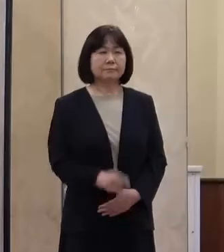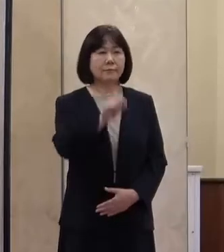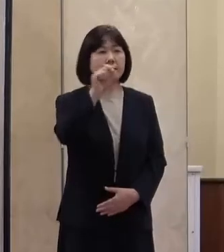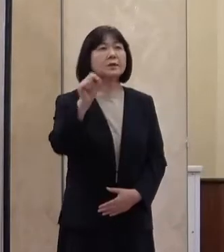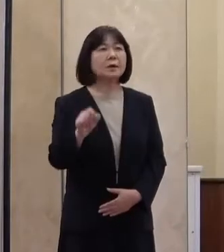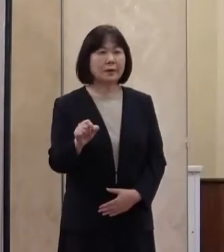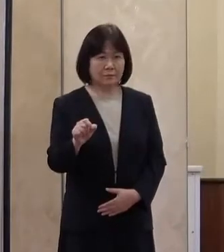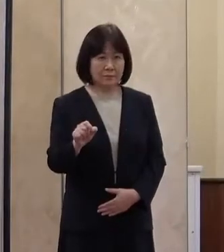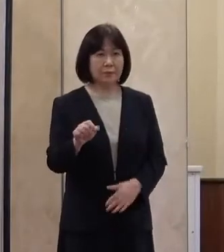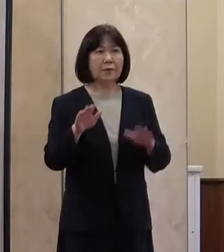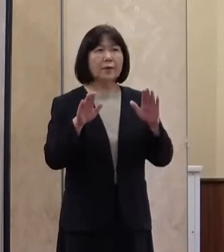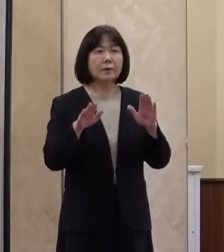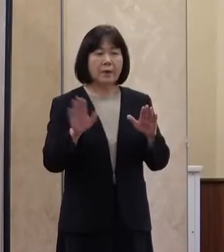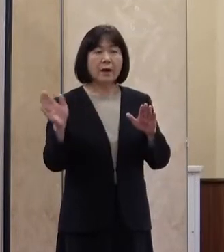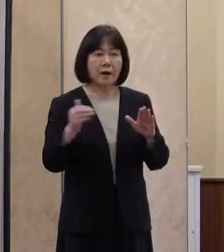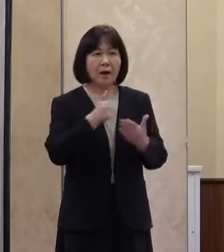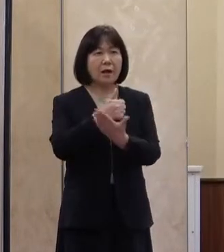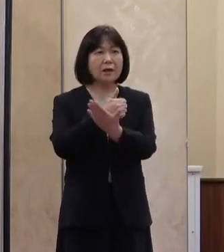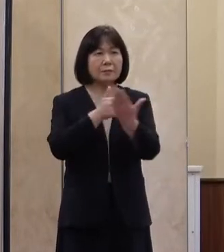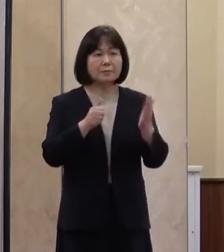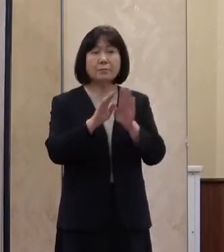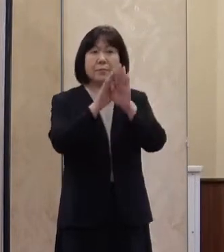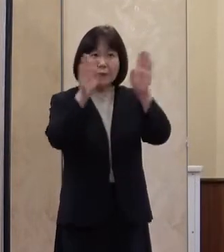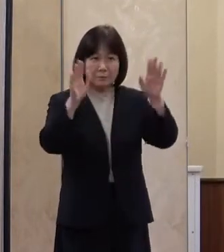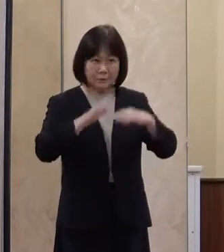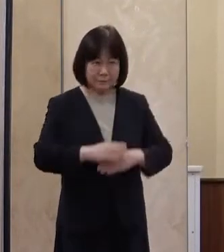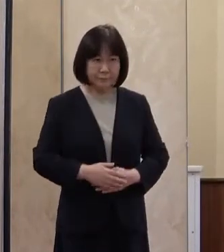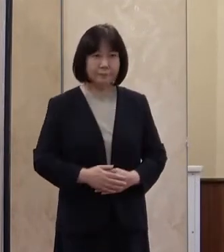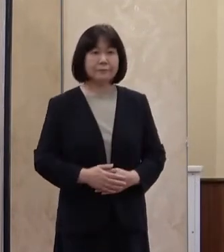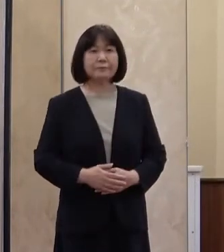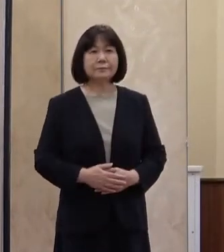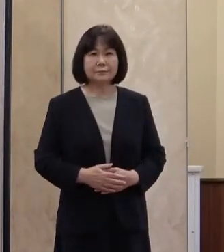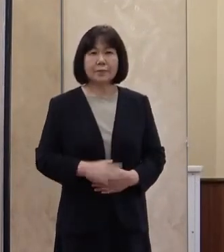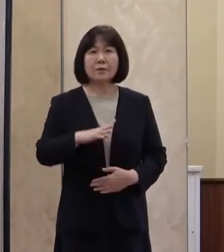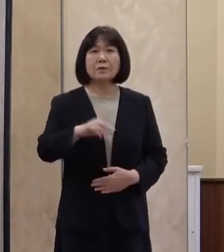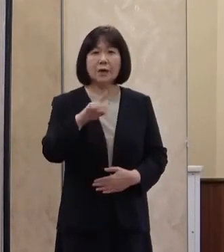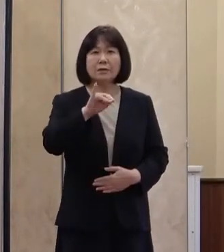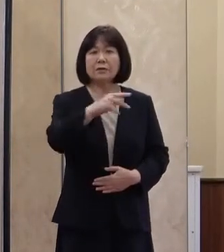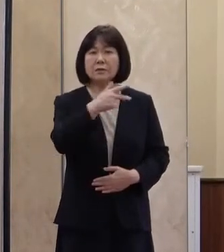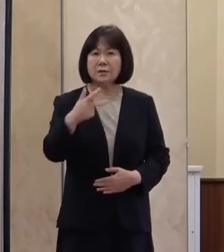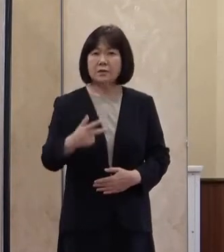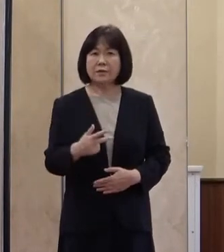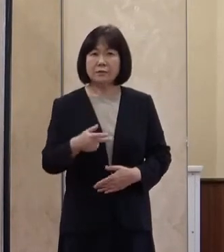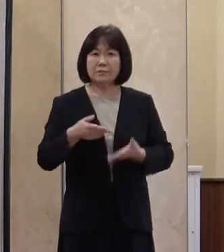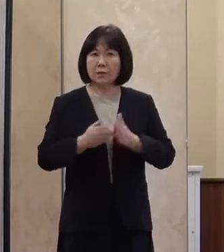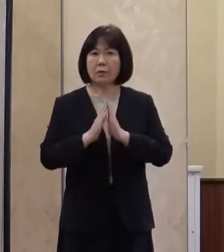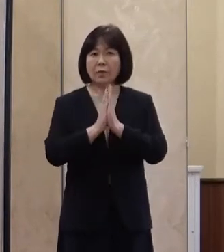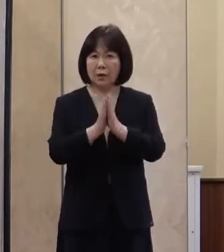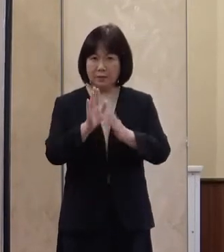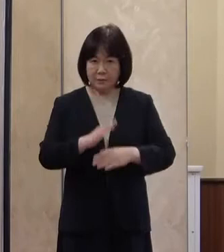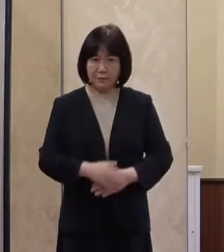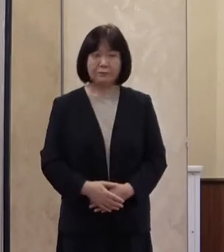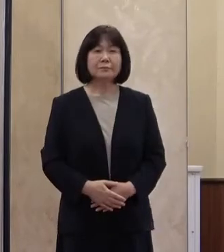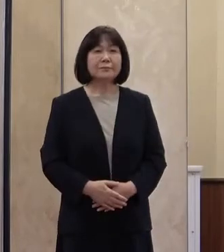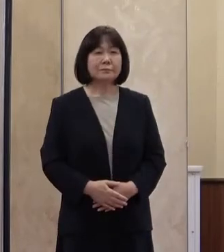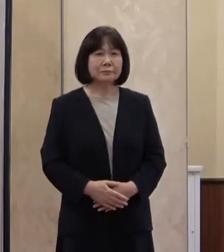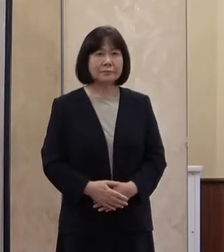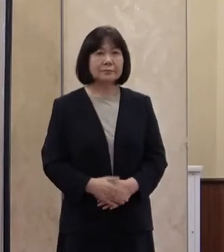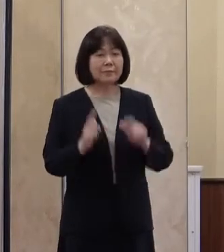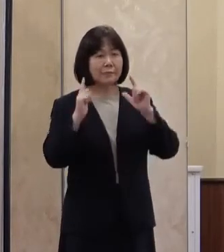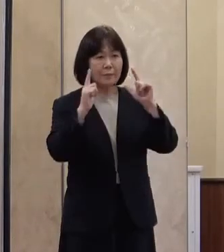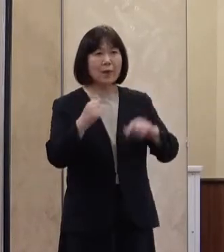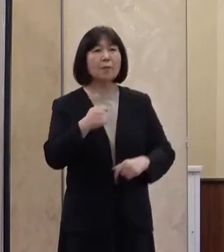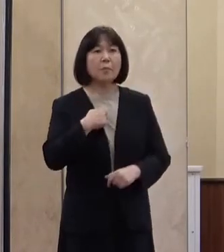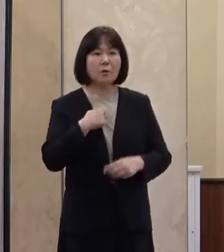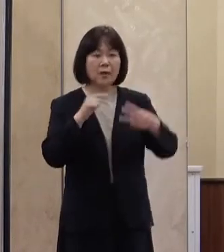ただいまから知事の記者会見を始めさせていただきます。最初に知事からお願いいたします。 はい、僕から